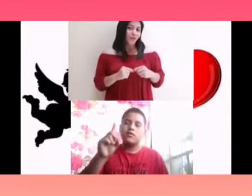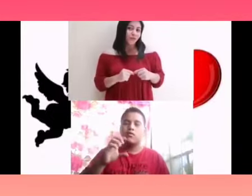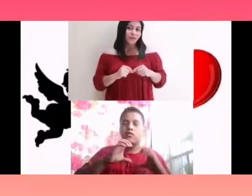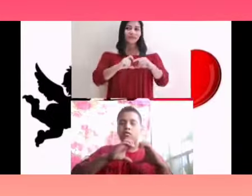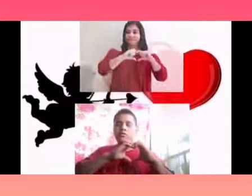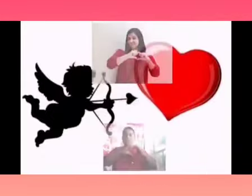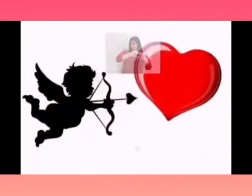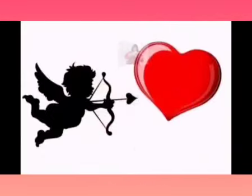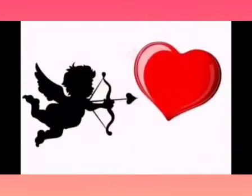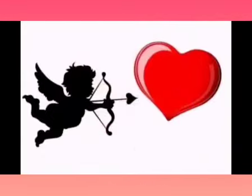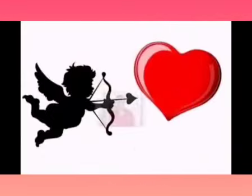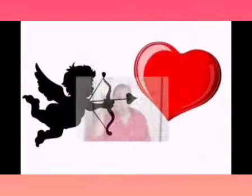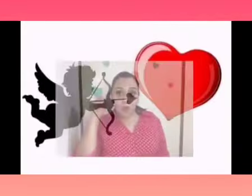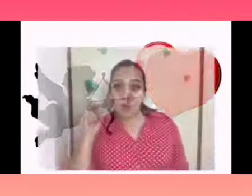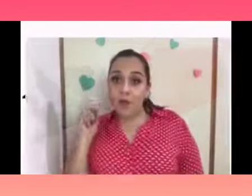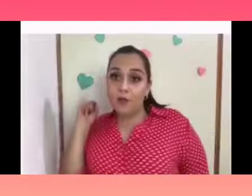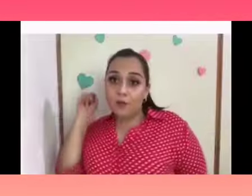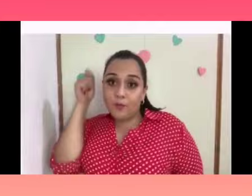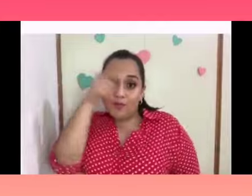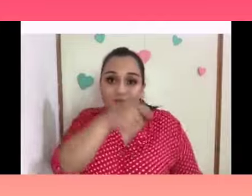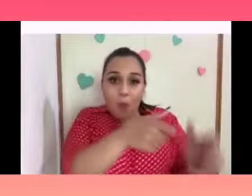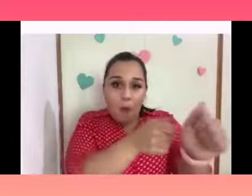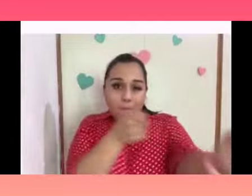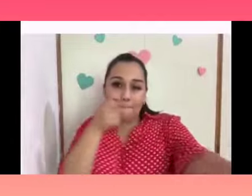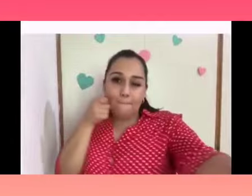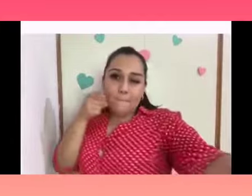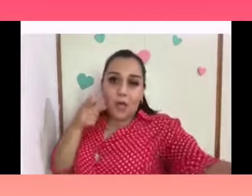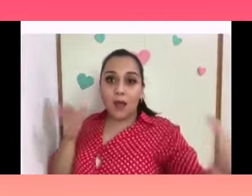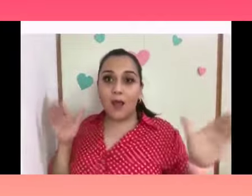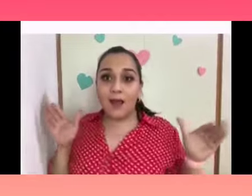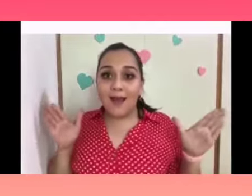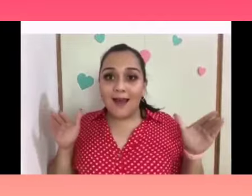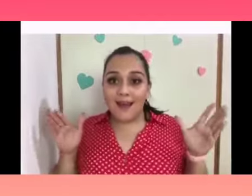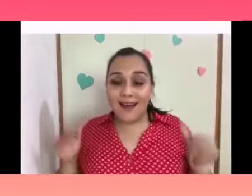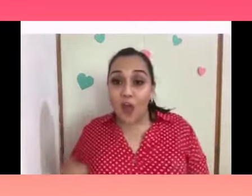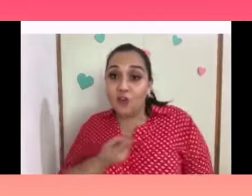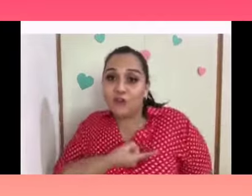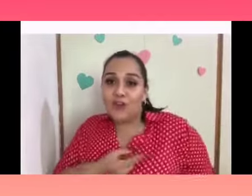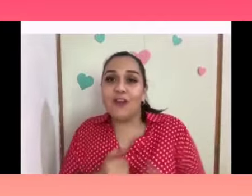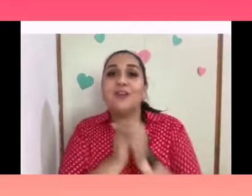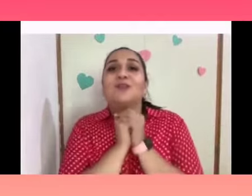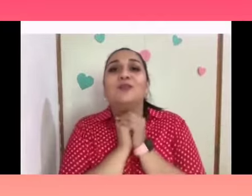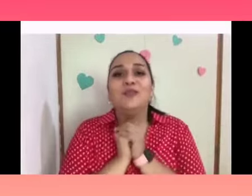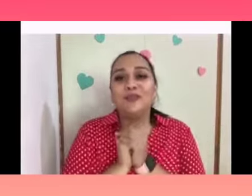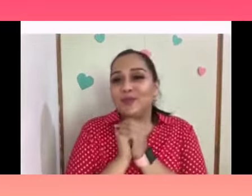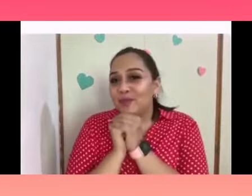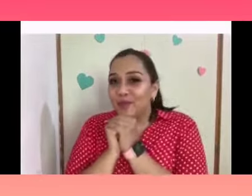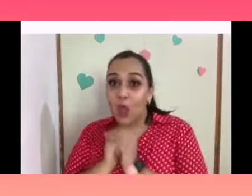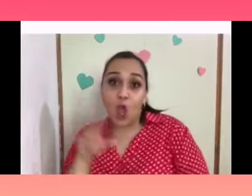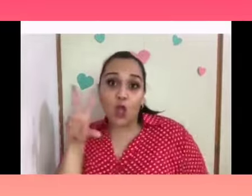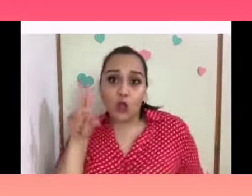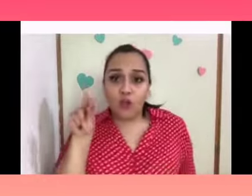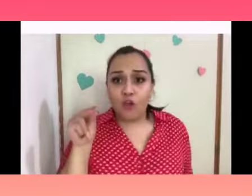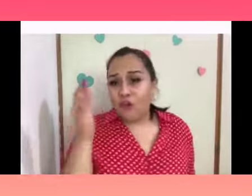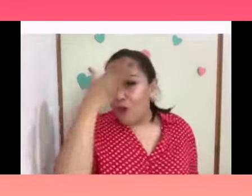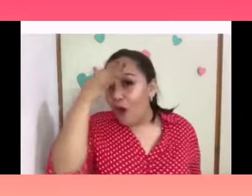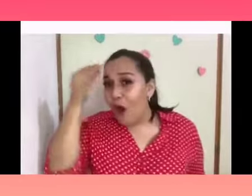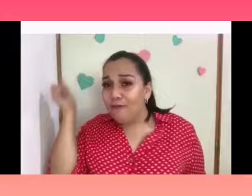Oye Cupido, solo te pido Que no me dejes por favor